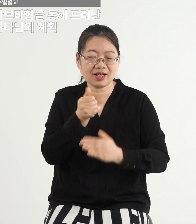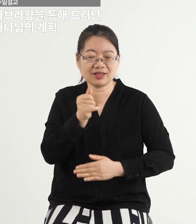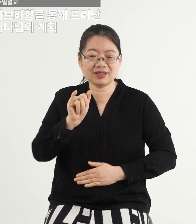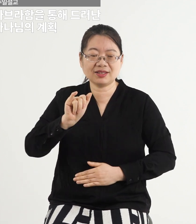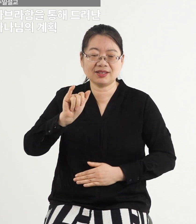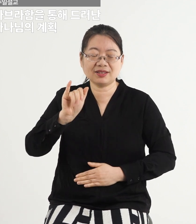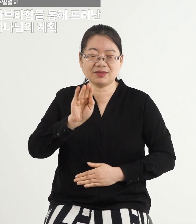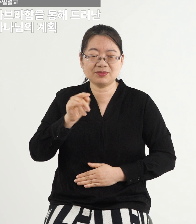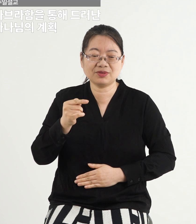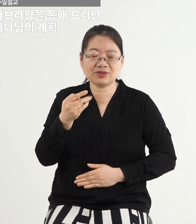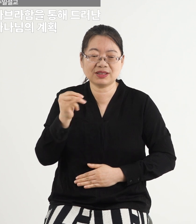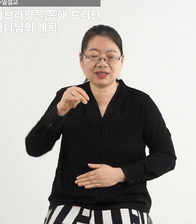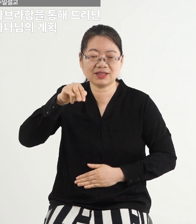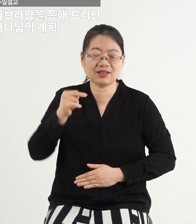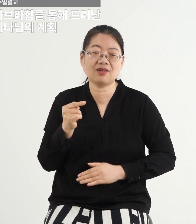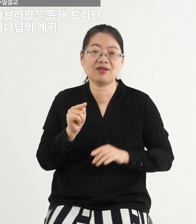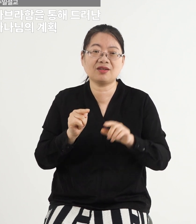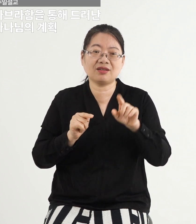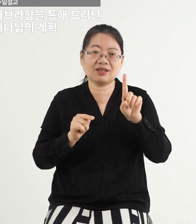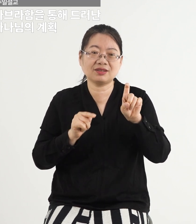히브리서 11장을 좀 띄워주세요.